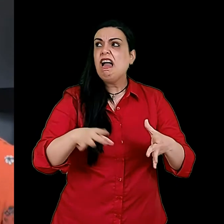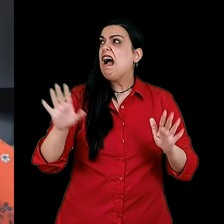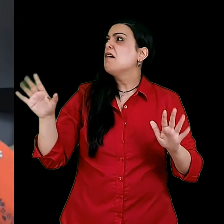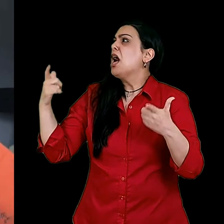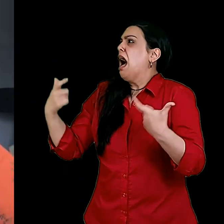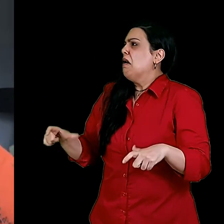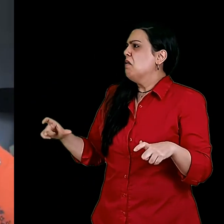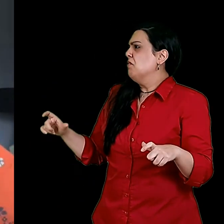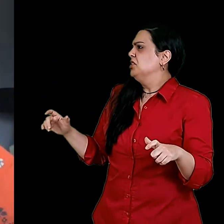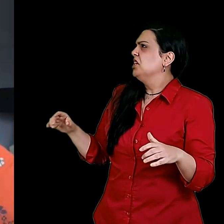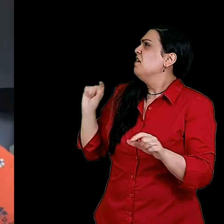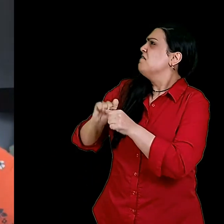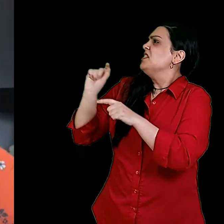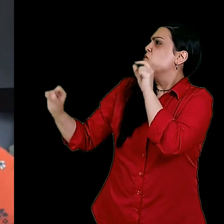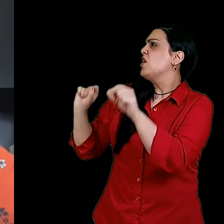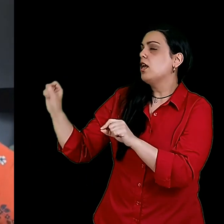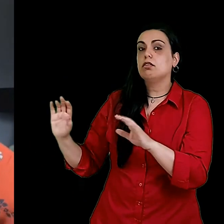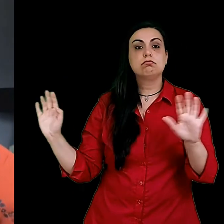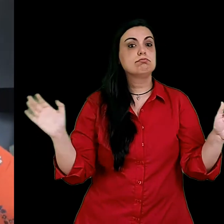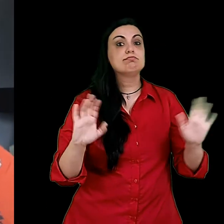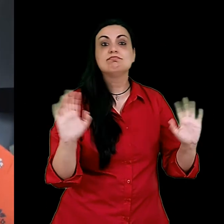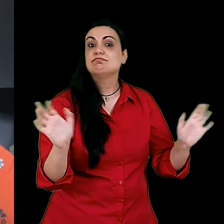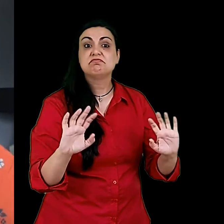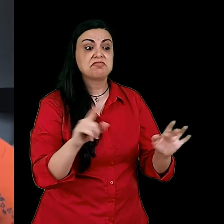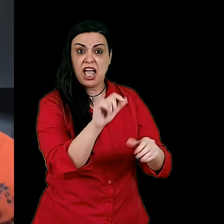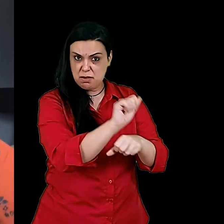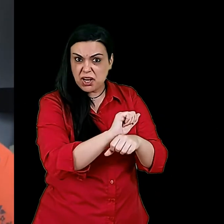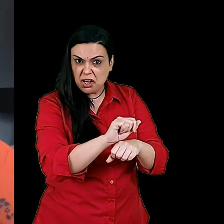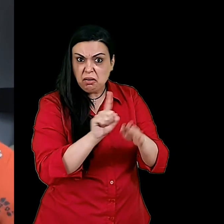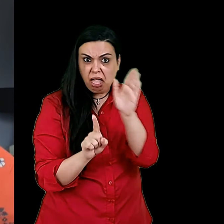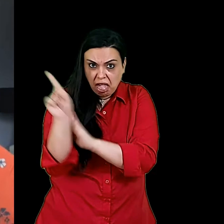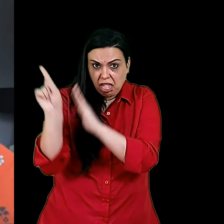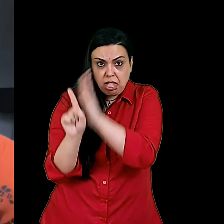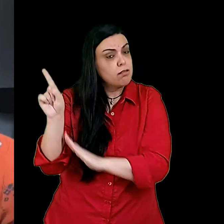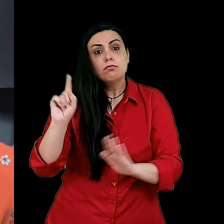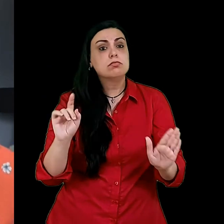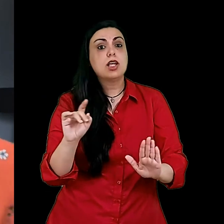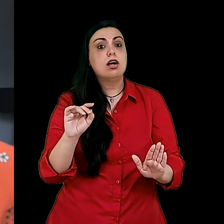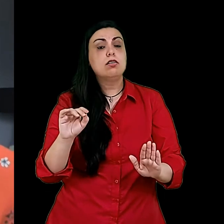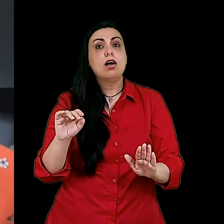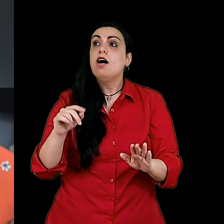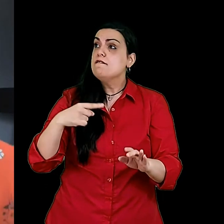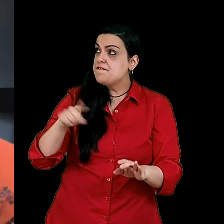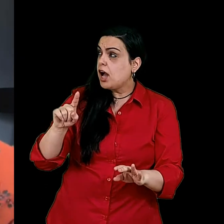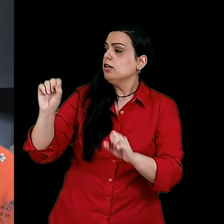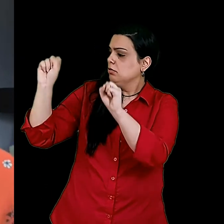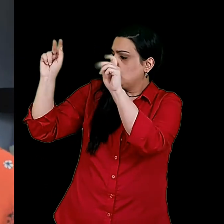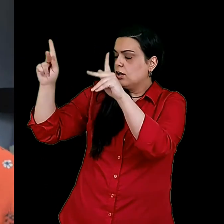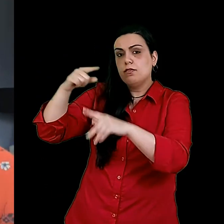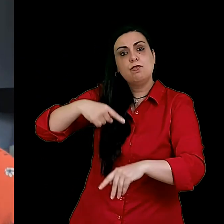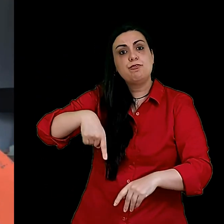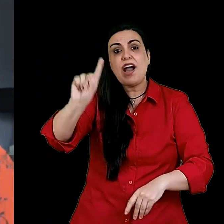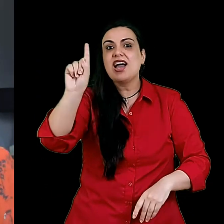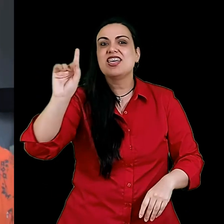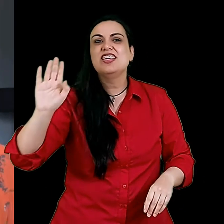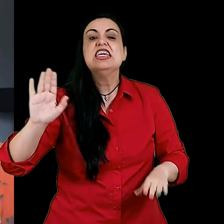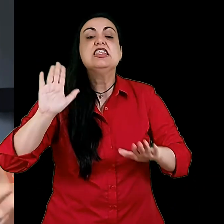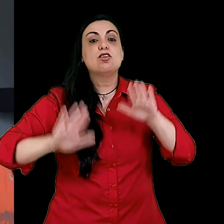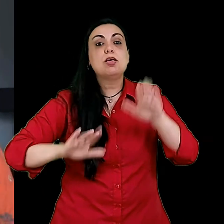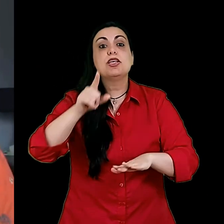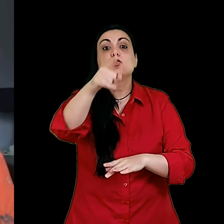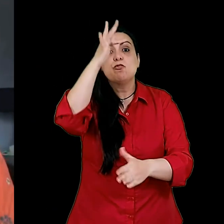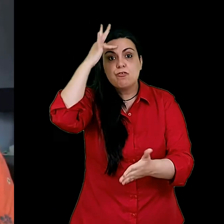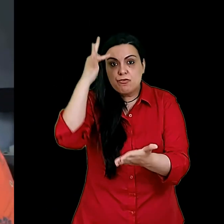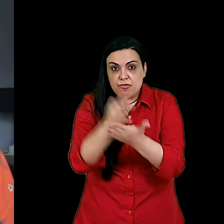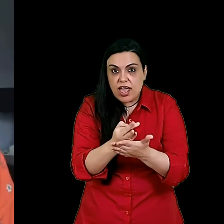comando que Deus estava dando naquela hora. Então veja, o vai é agora e é ele que vai determinar a desenvoltura da sua chamada. A